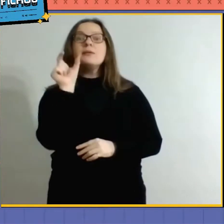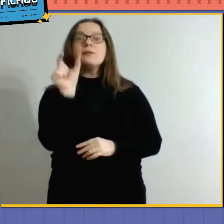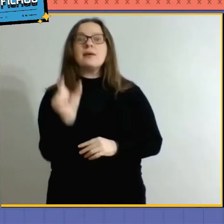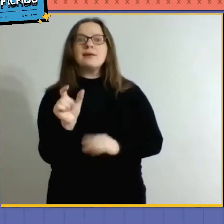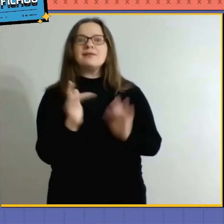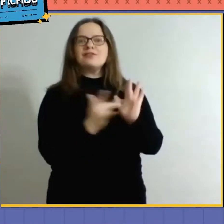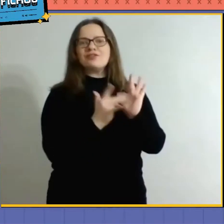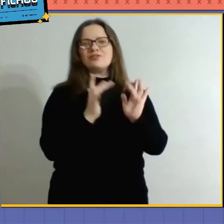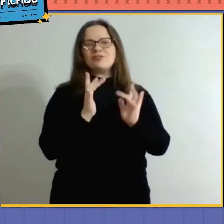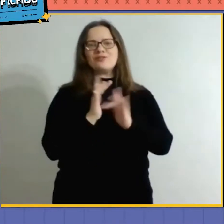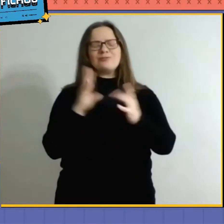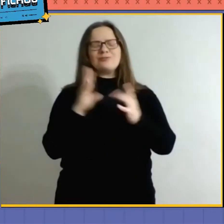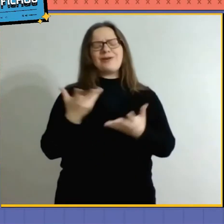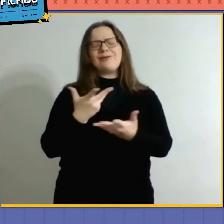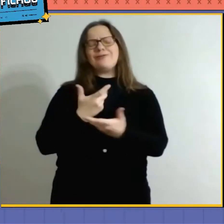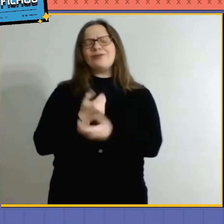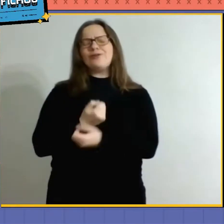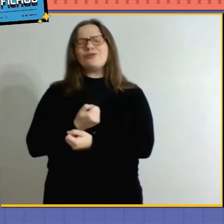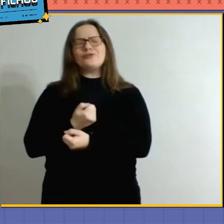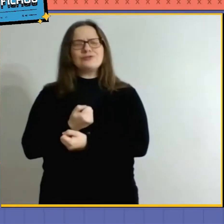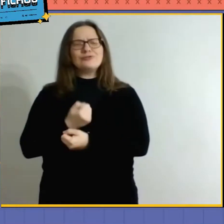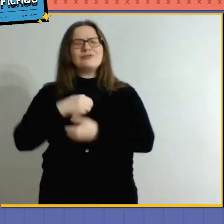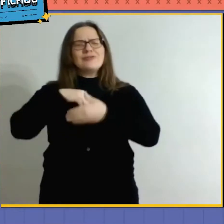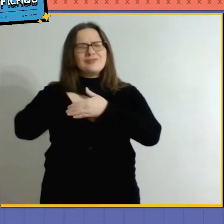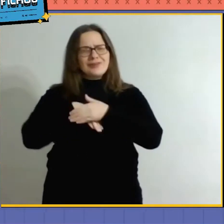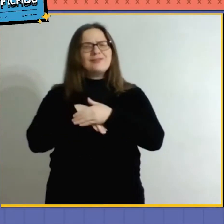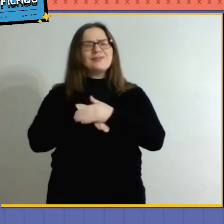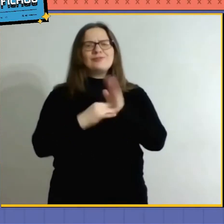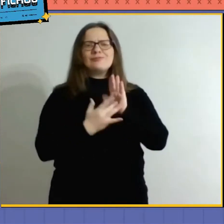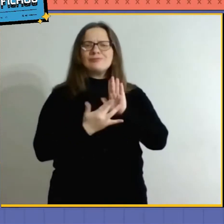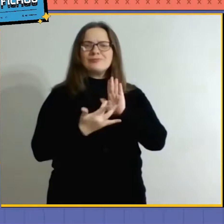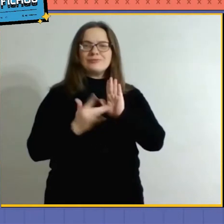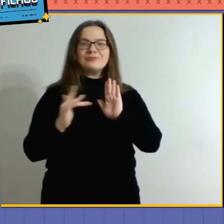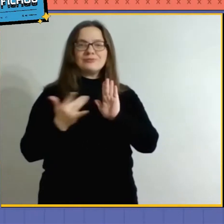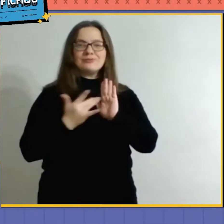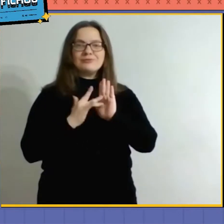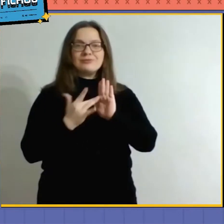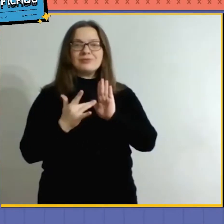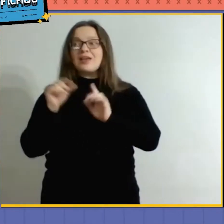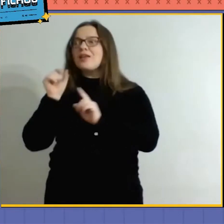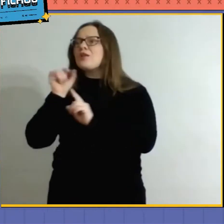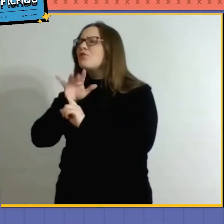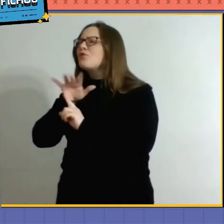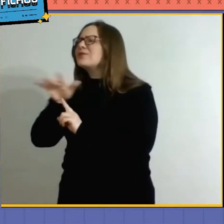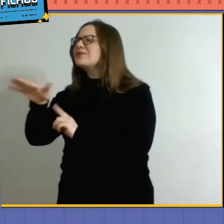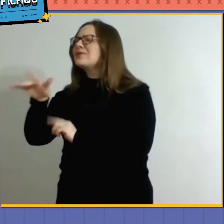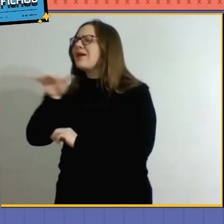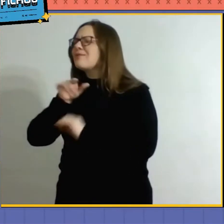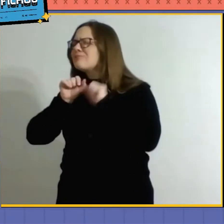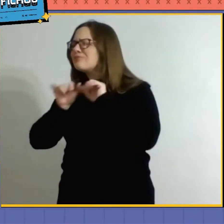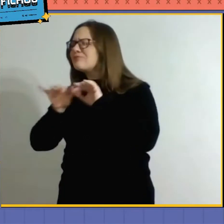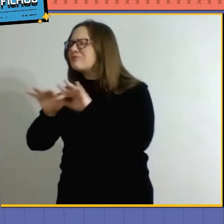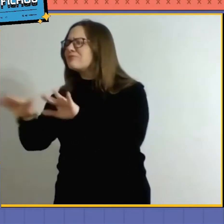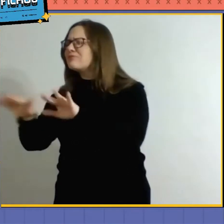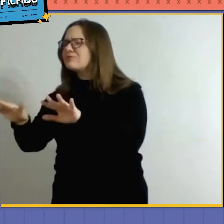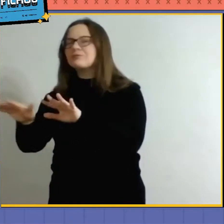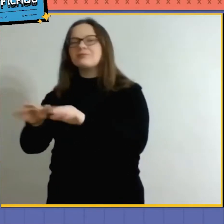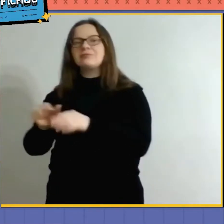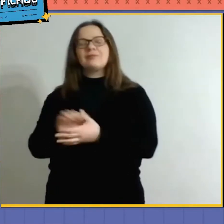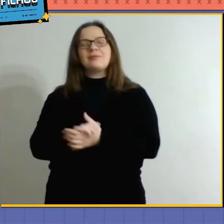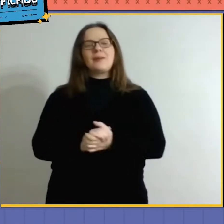né então isso é influenciar e não ser influenciado Tá certo tem o versículo